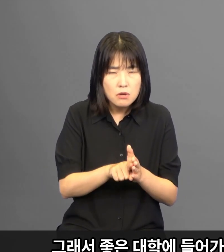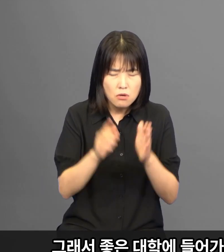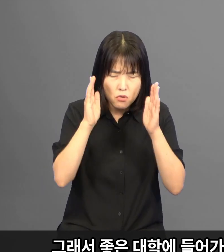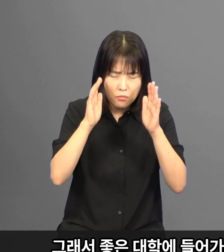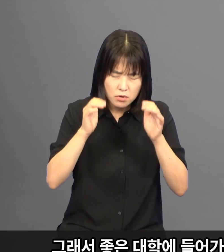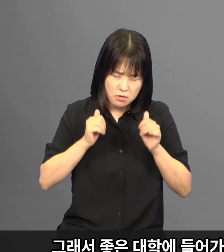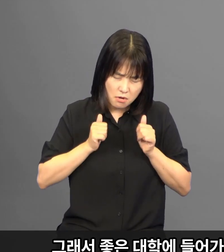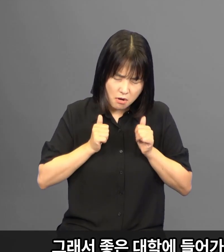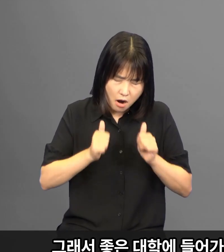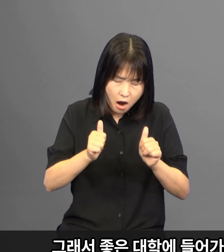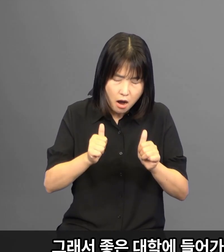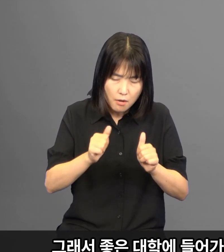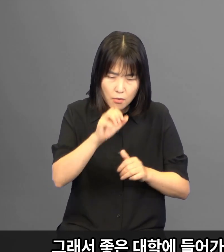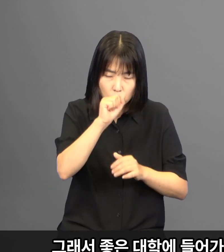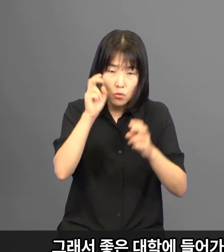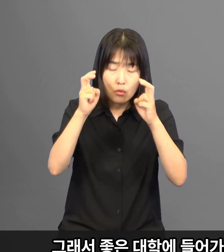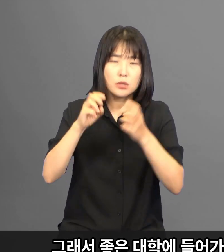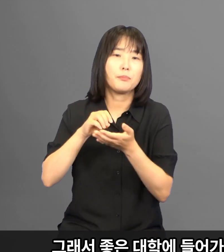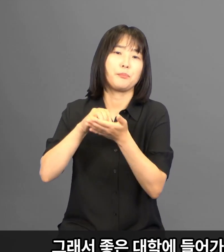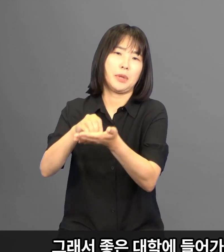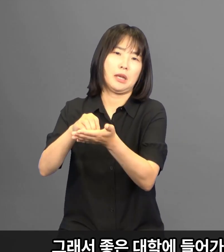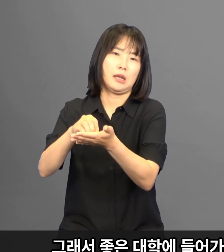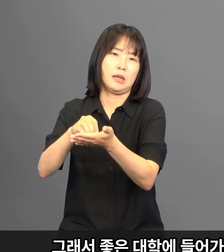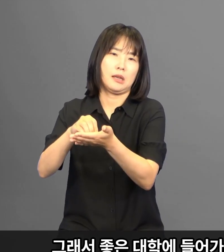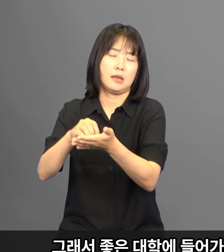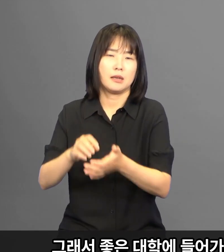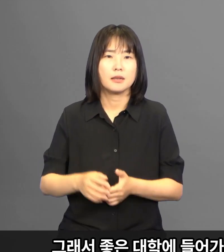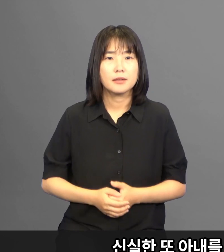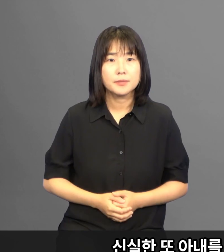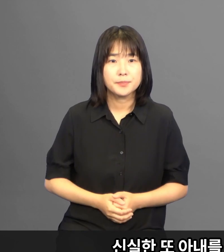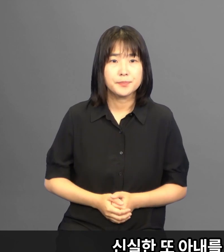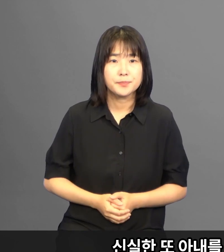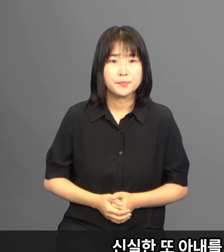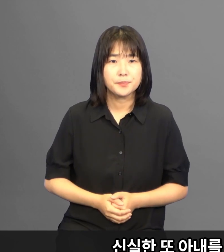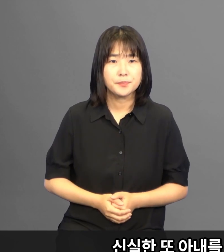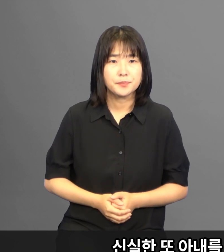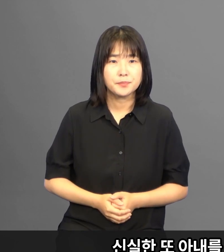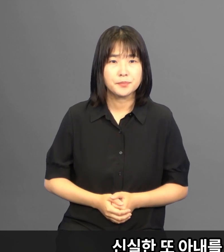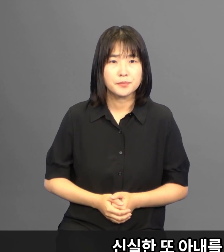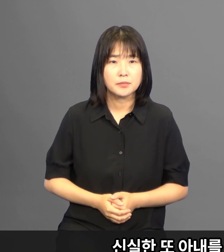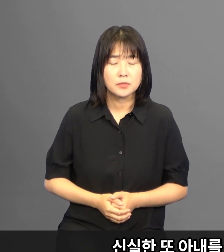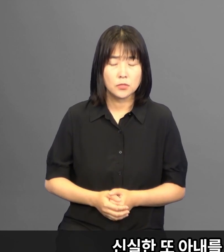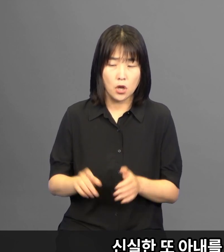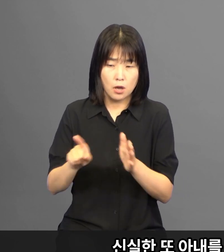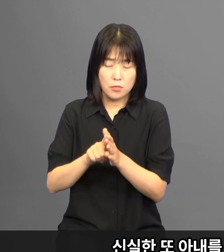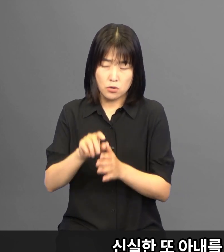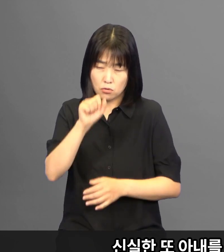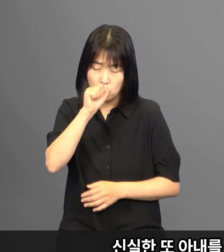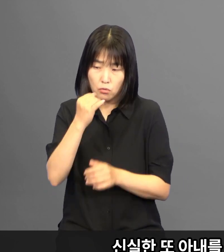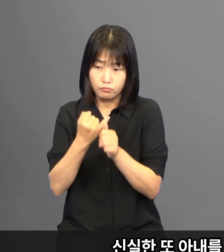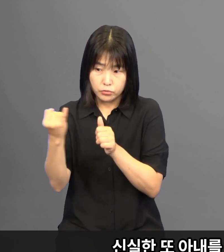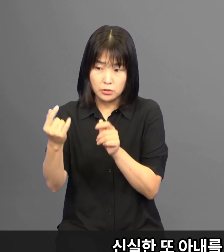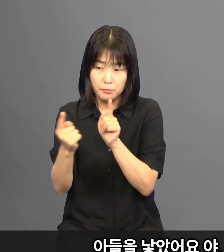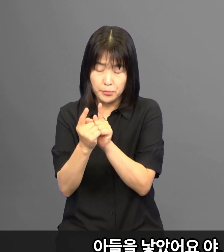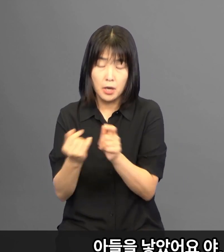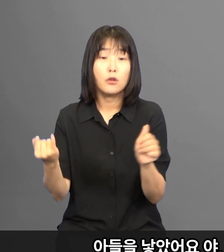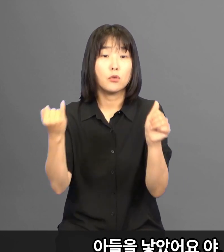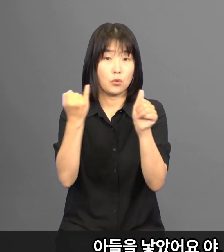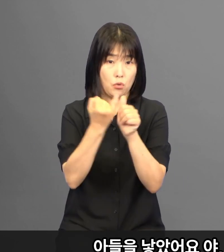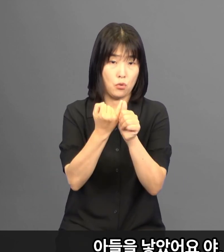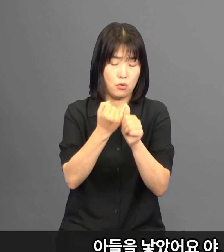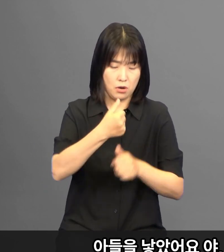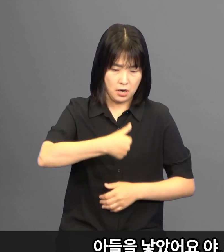대학에 들어가서 직장도 괜찮은 직장에 들어갔습니다. 신실한 또 아내를 만나서 결혼을 했습니다.